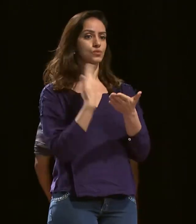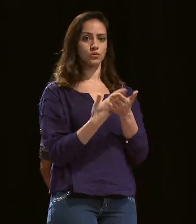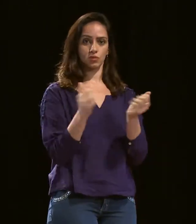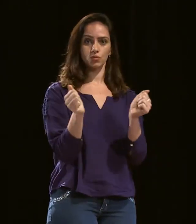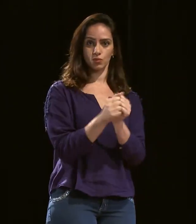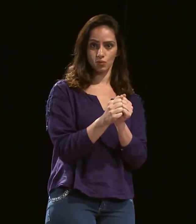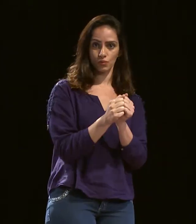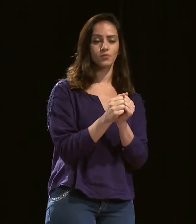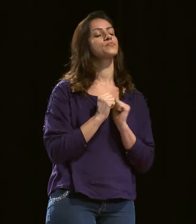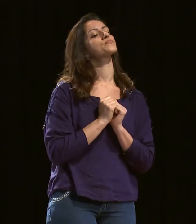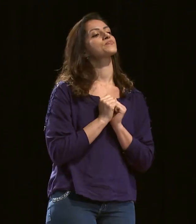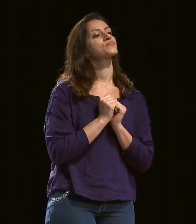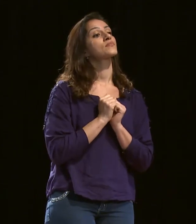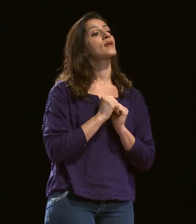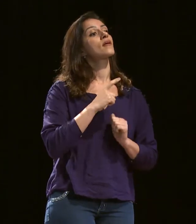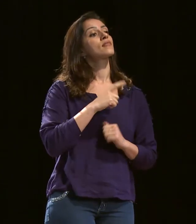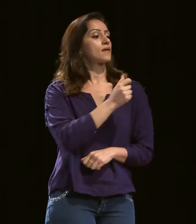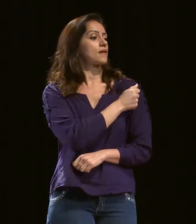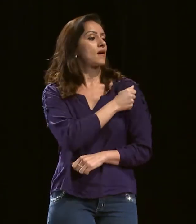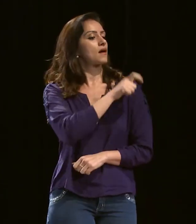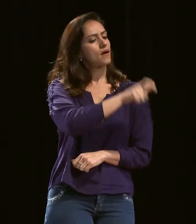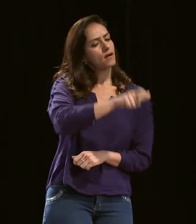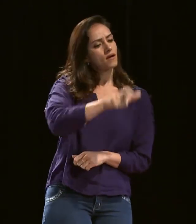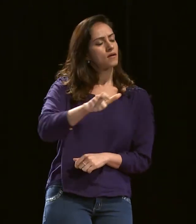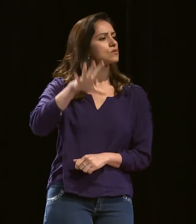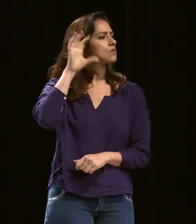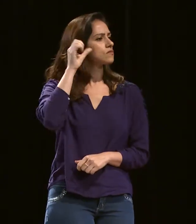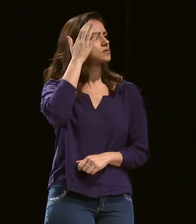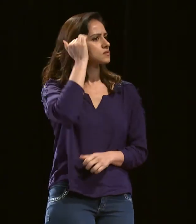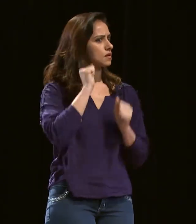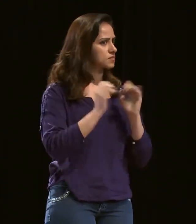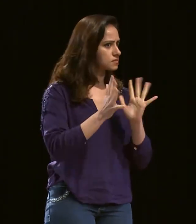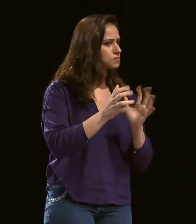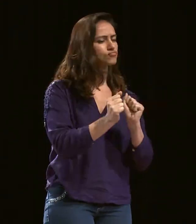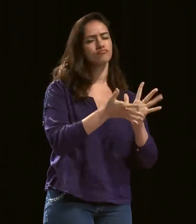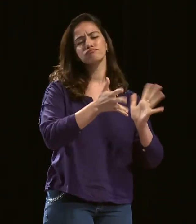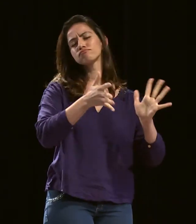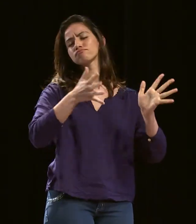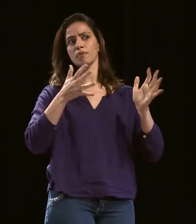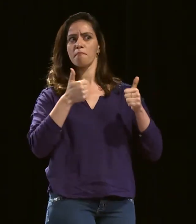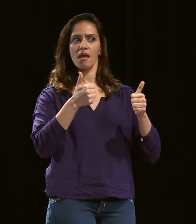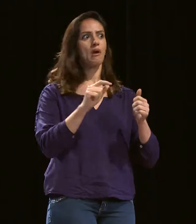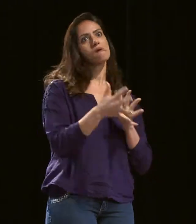têm surdos e ouvintes estudando no mesmo espaço. E esses alunos ouvintes que sabem sinalizar, que